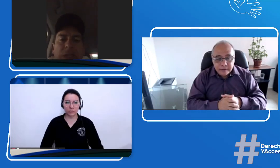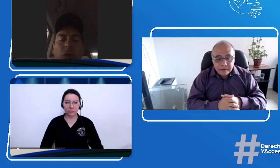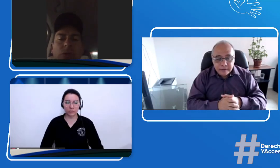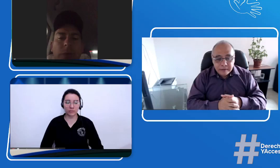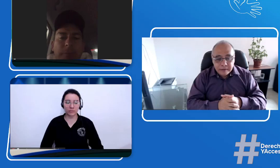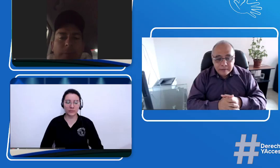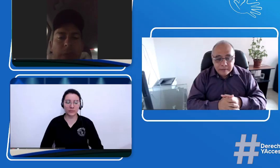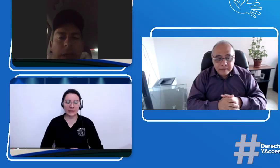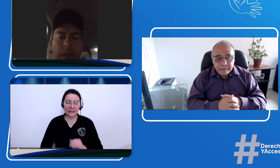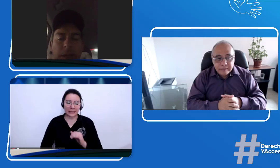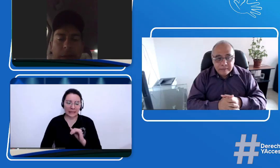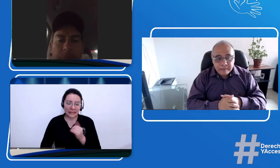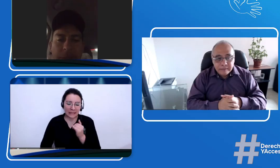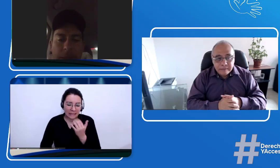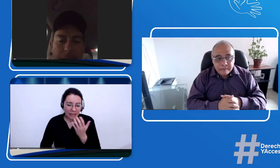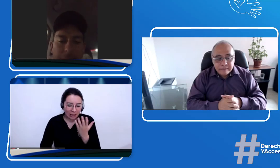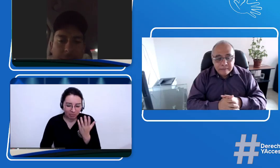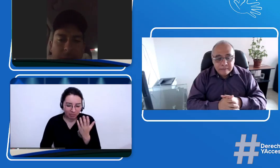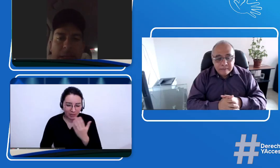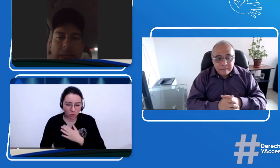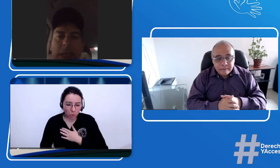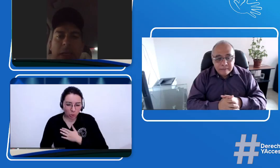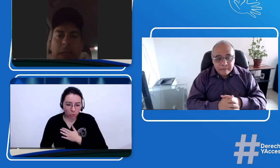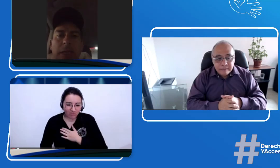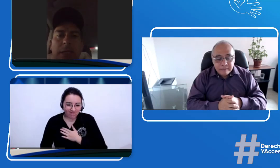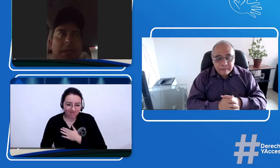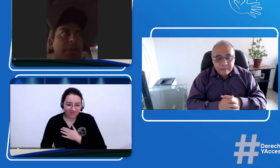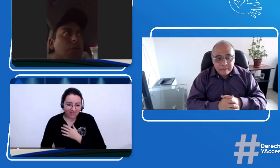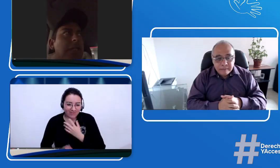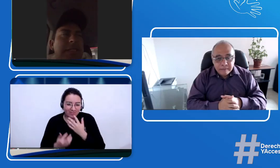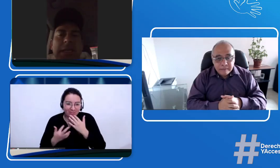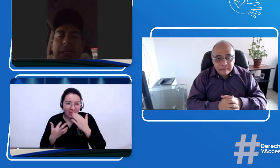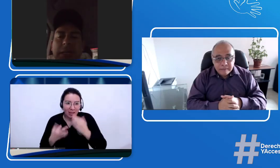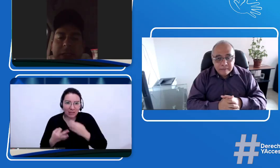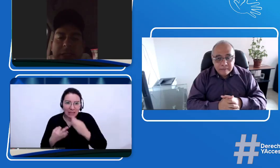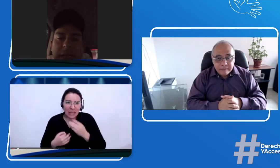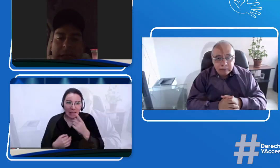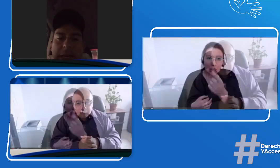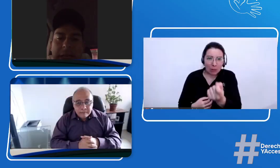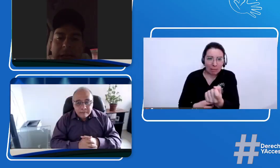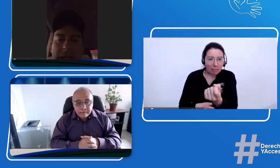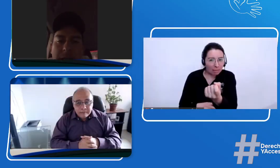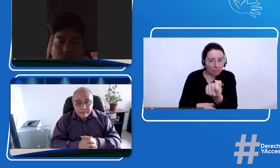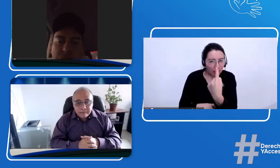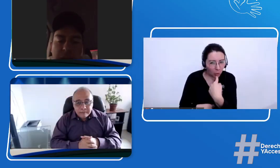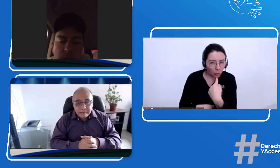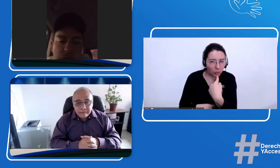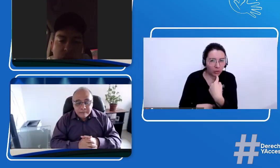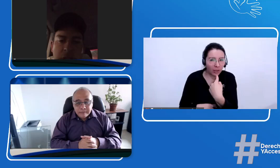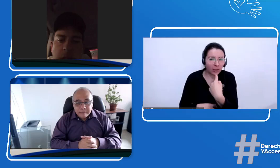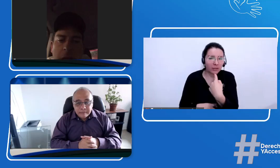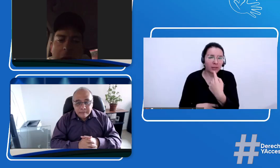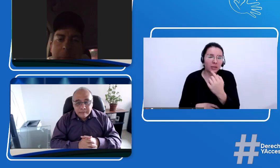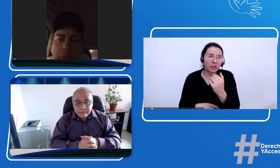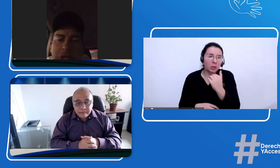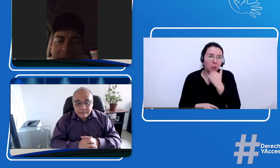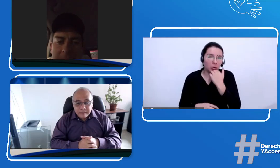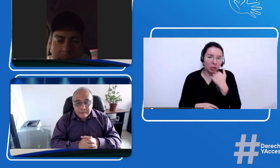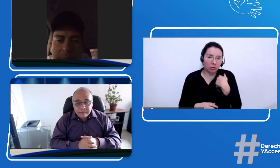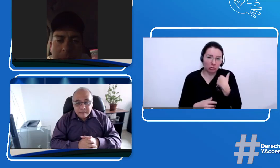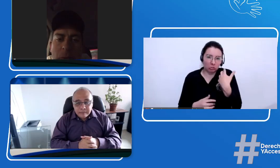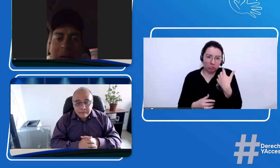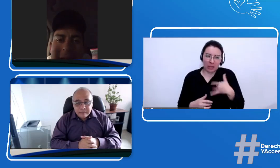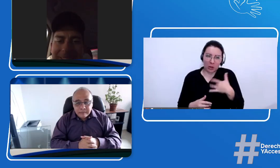Sí, yo realmente aquí en esta pregunta sí quisiera que Lucía nos